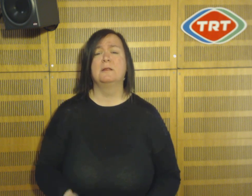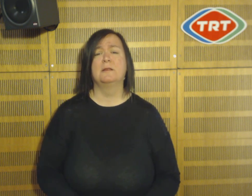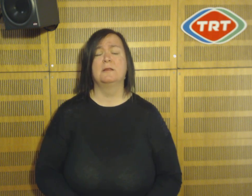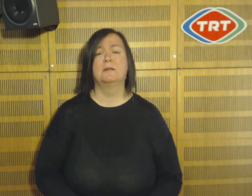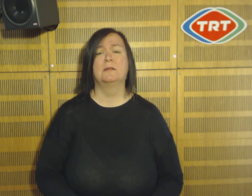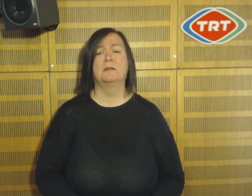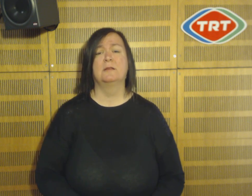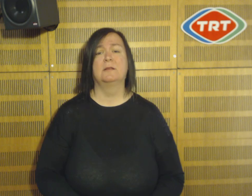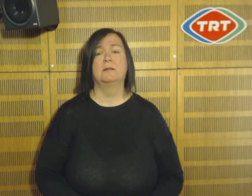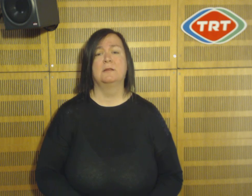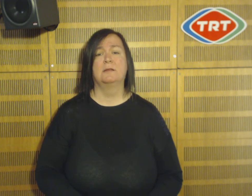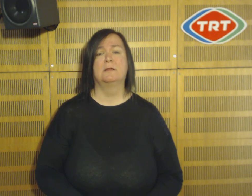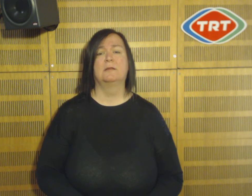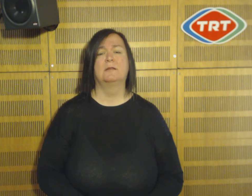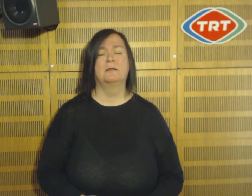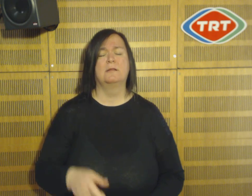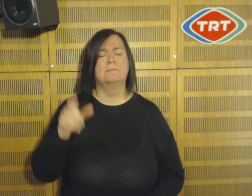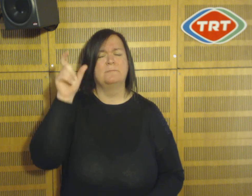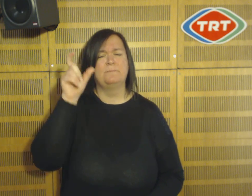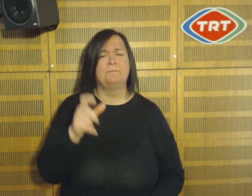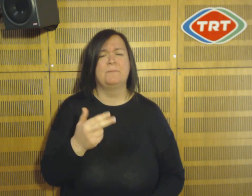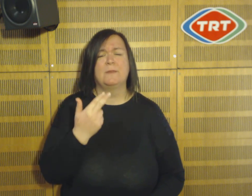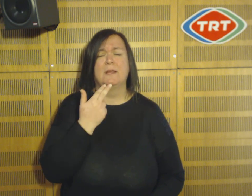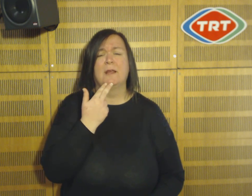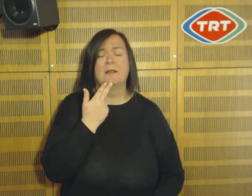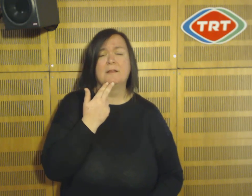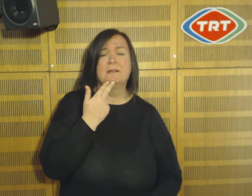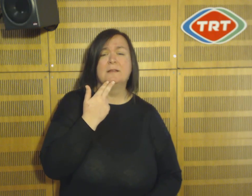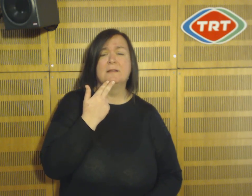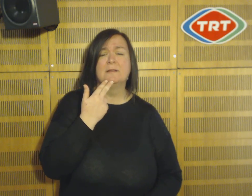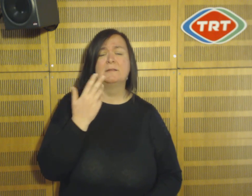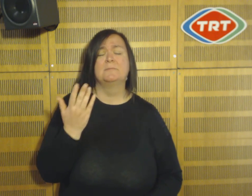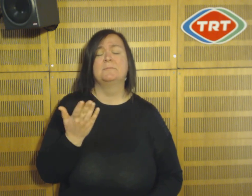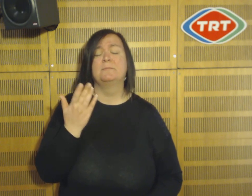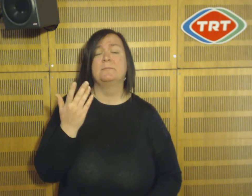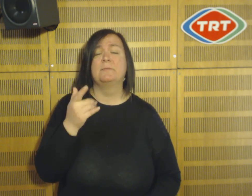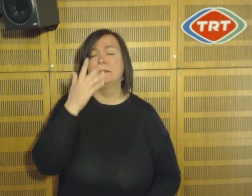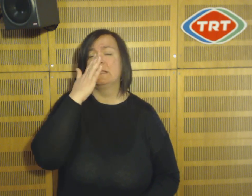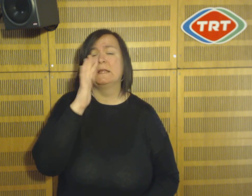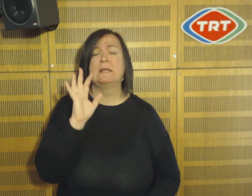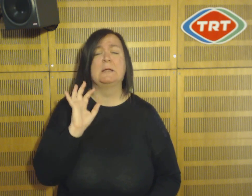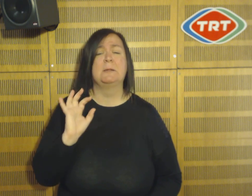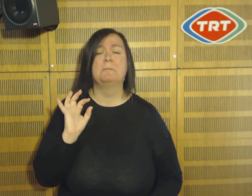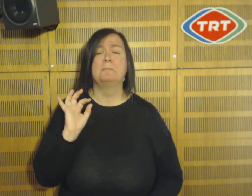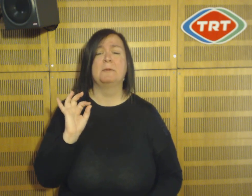anlatmadı efsane adın kimdi